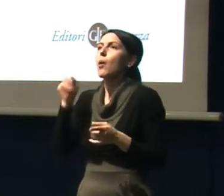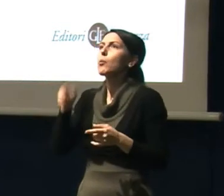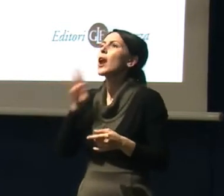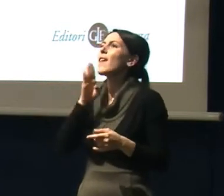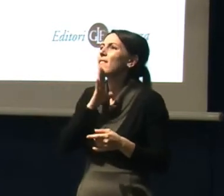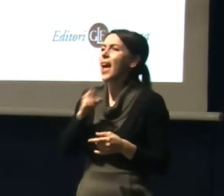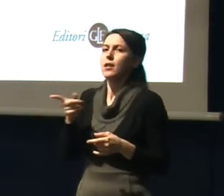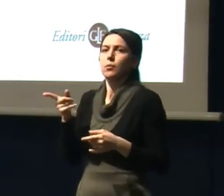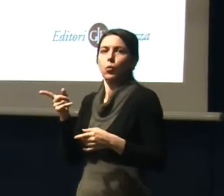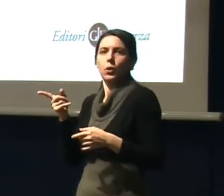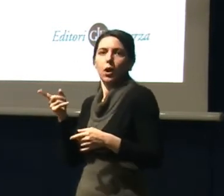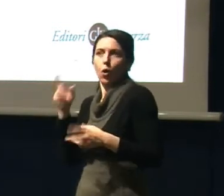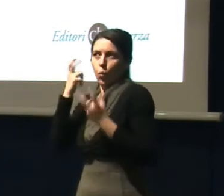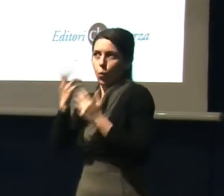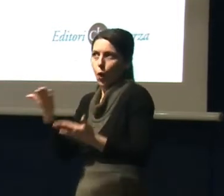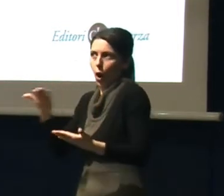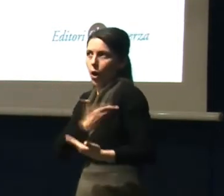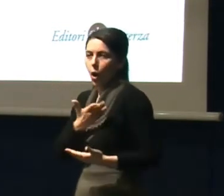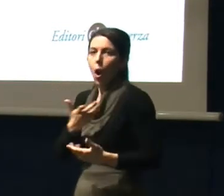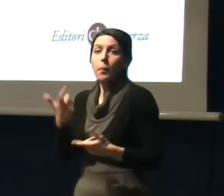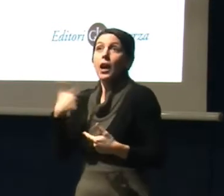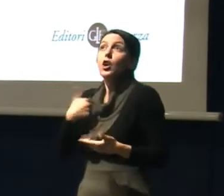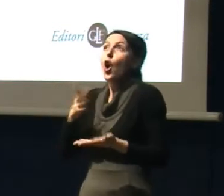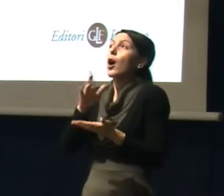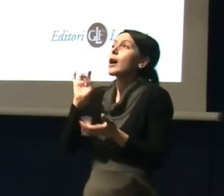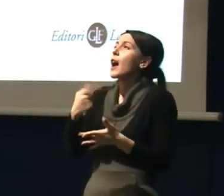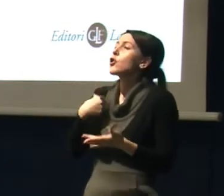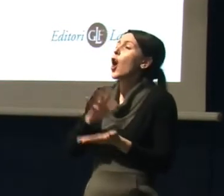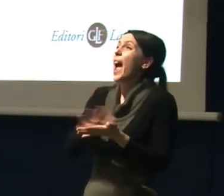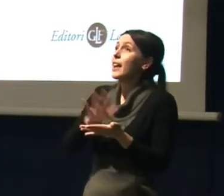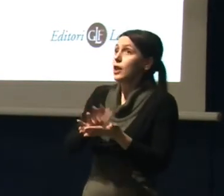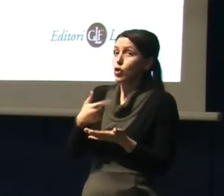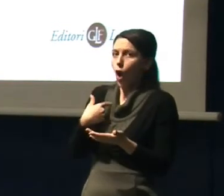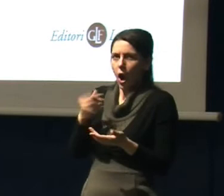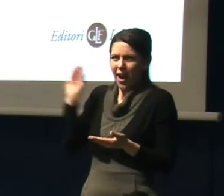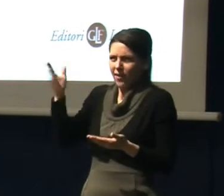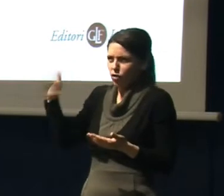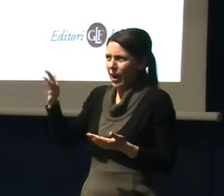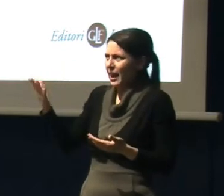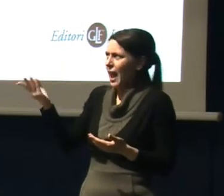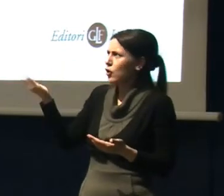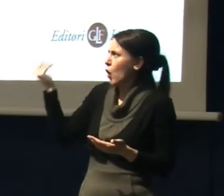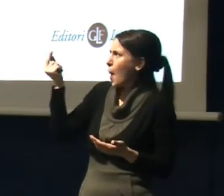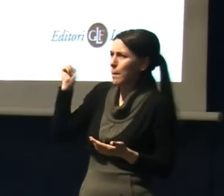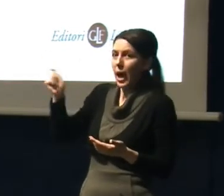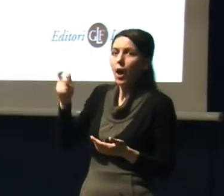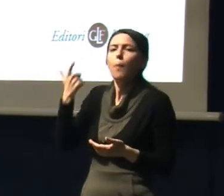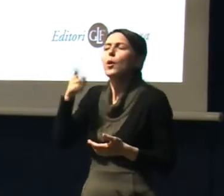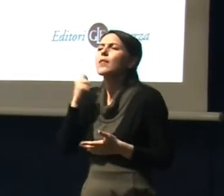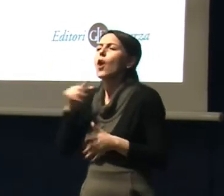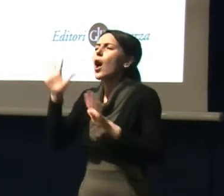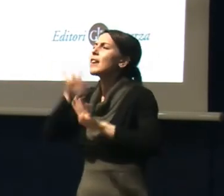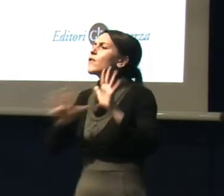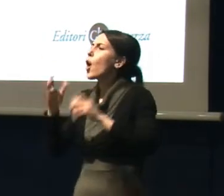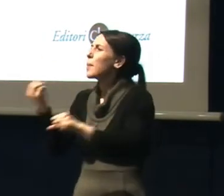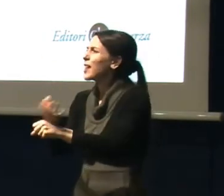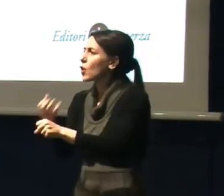richiesto che mi pagassero per tutto quello che producono perché vi do una cattiva notizia produrre dell'informazione costa